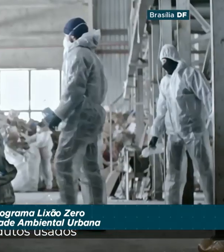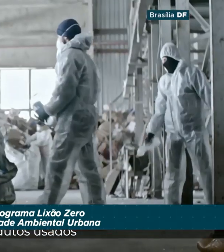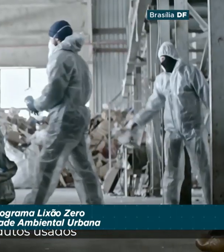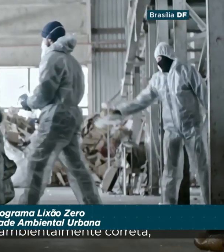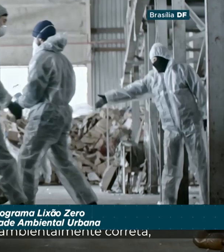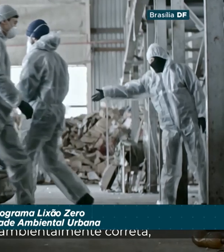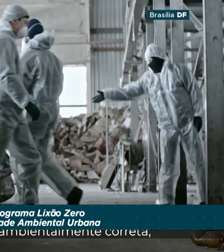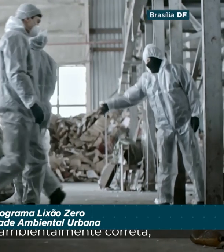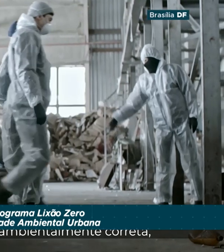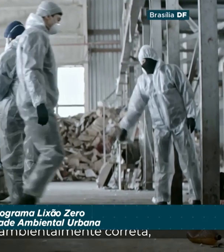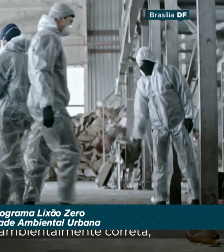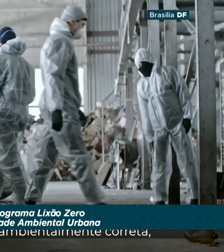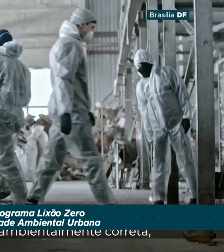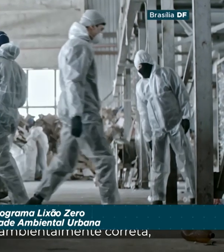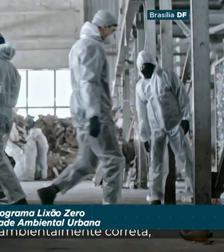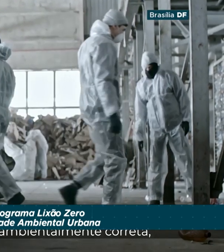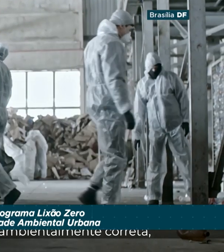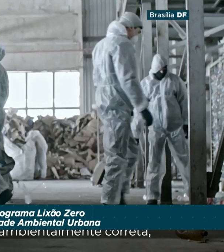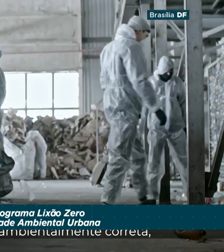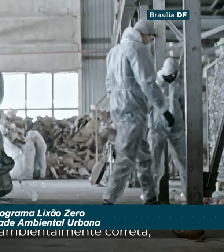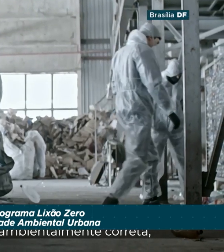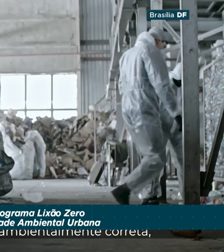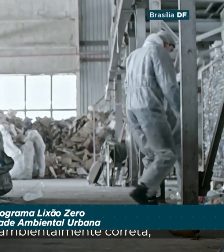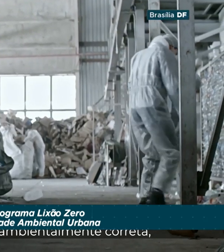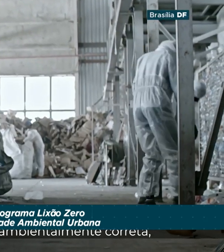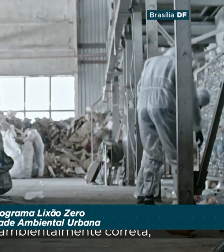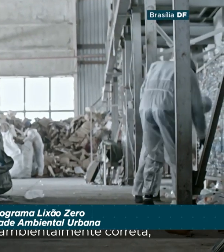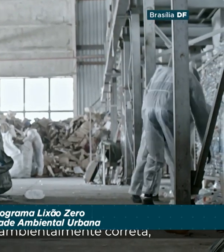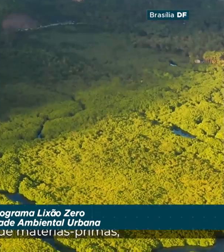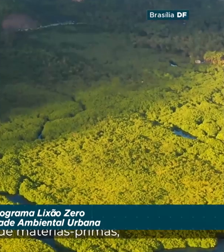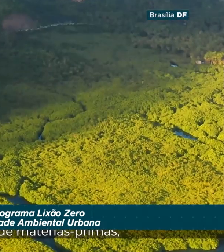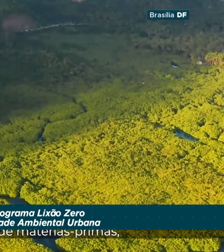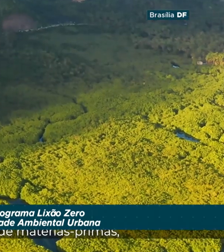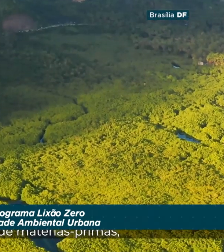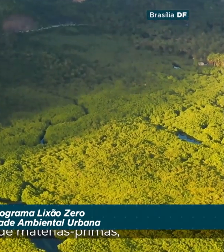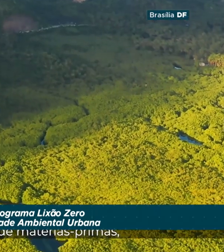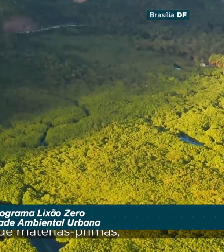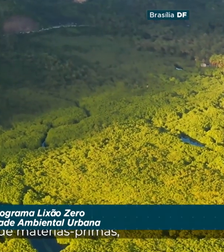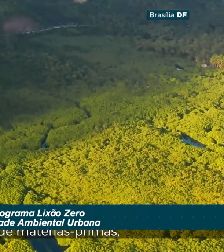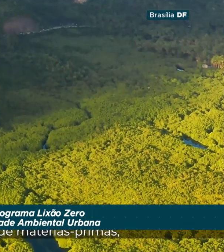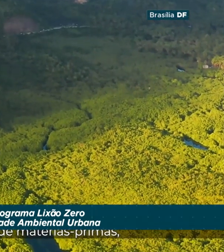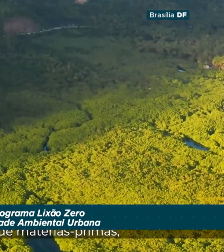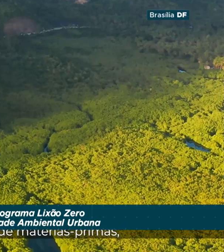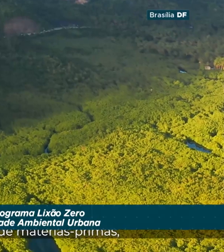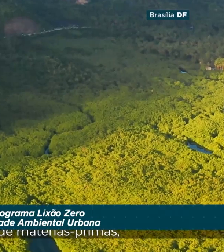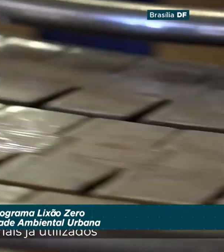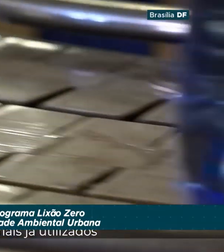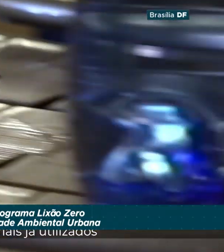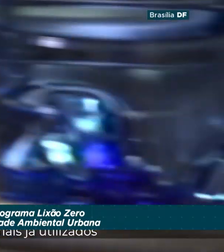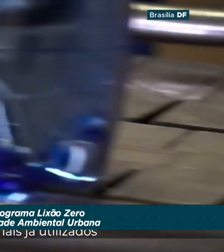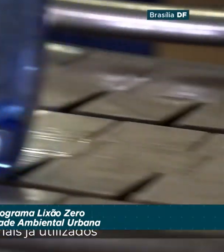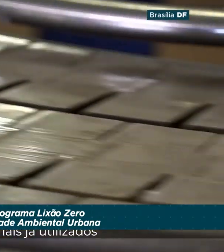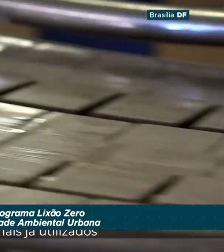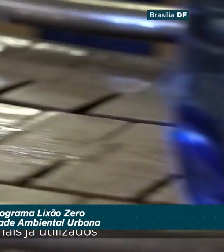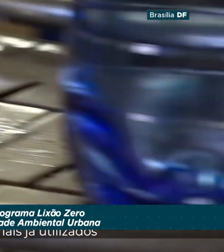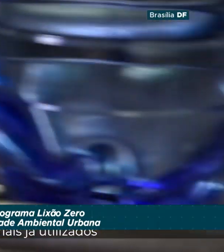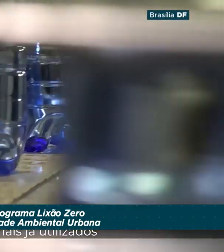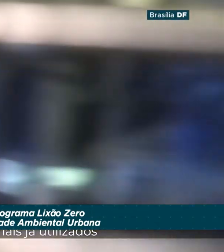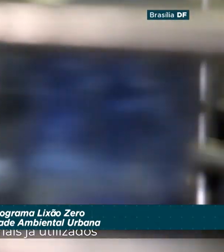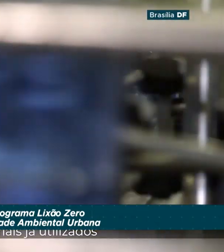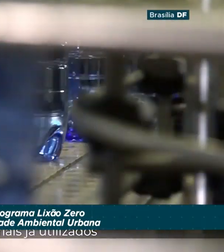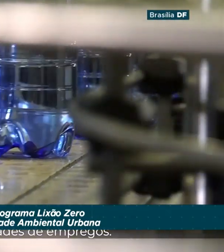produtos usados sejam destinados de forma ambientalmente correta, reduzindo o consumo de matérias-primas, recuperando